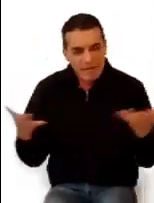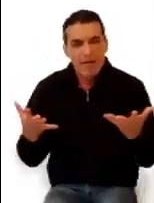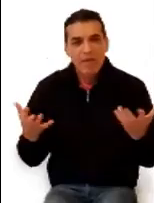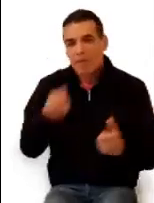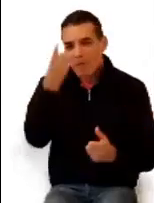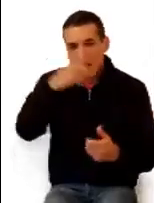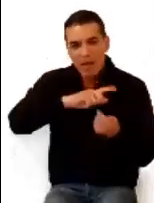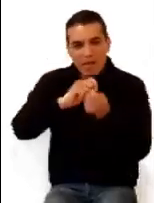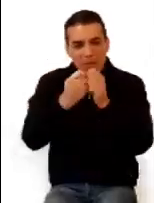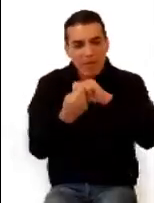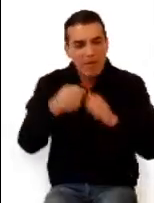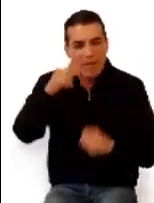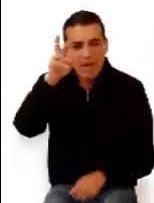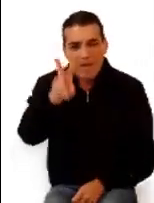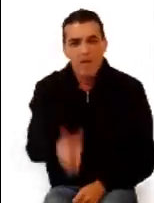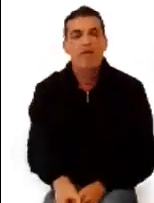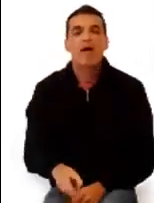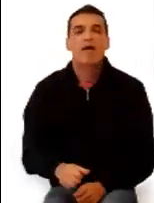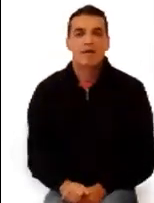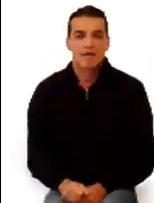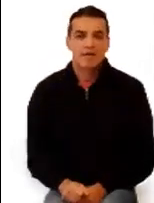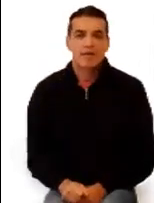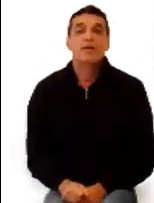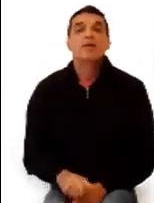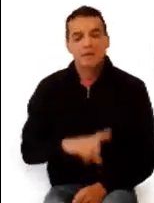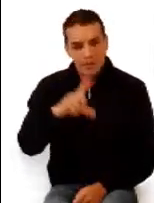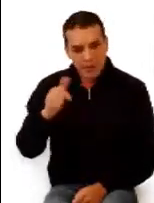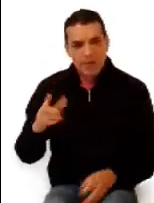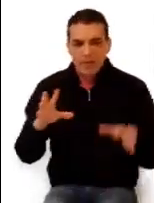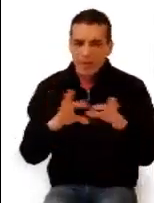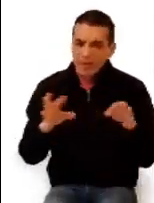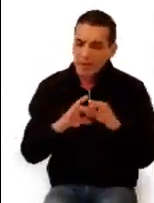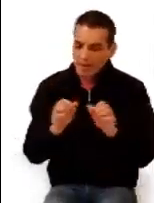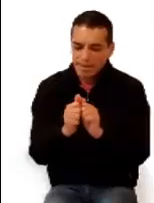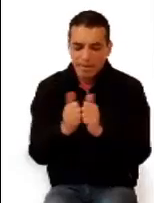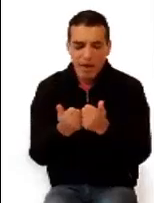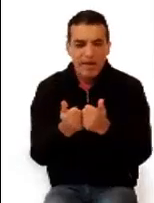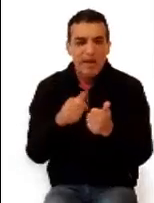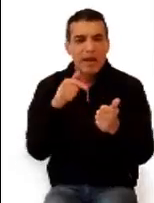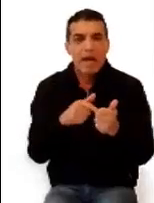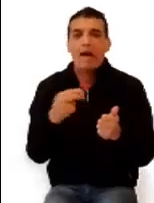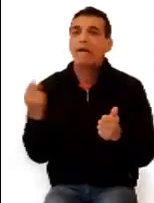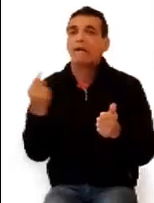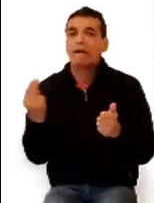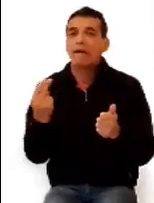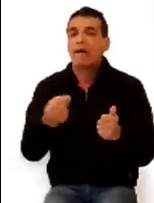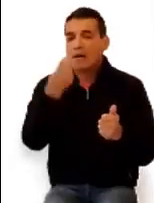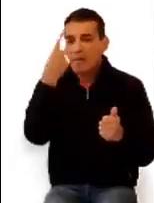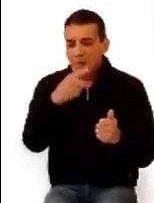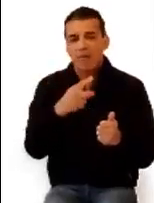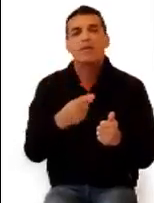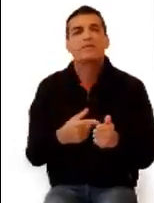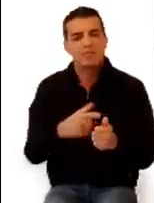a hacerlo realidad. El pan necesario para el sustento lo entendemos como nuestro